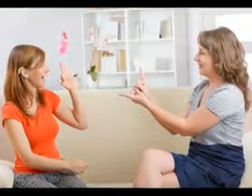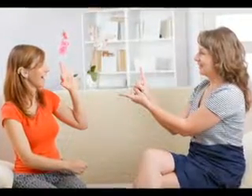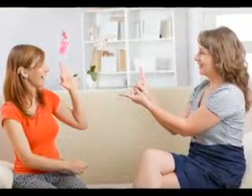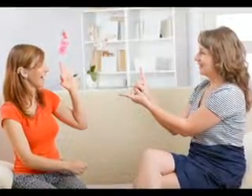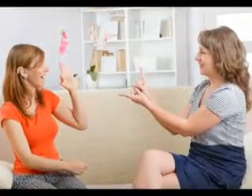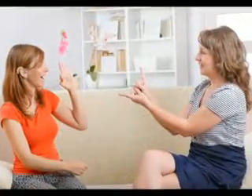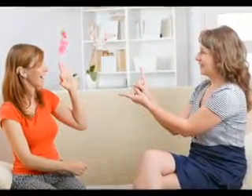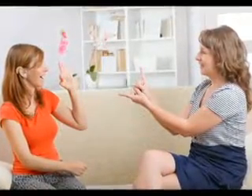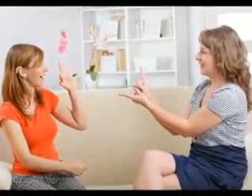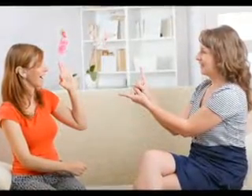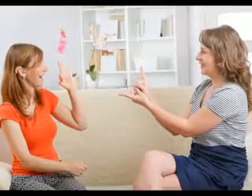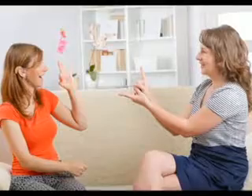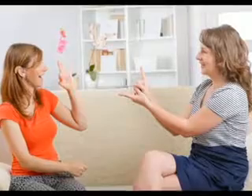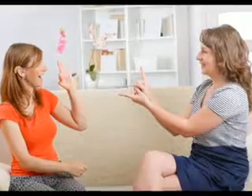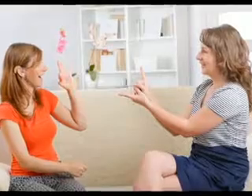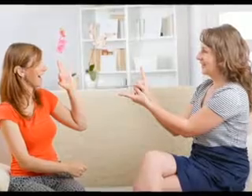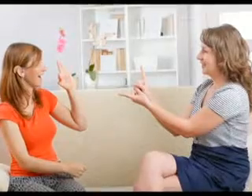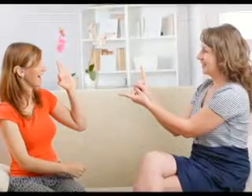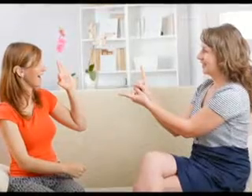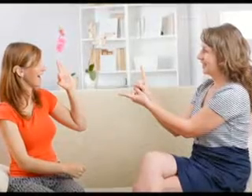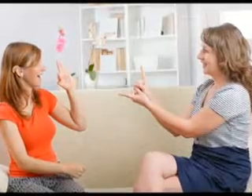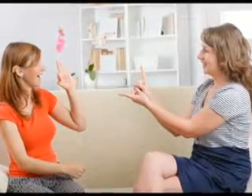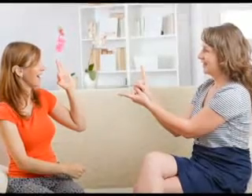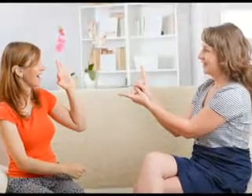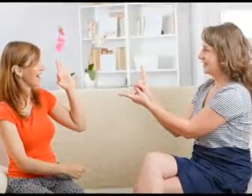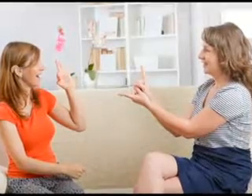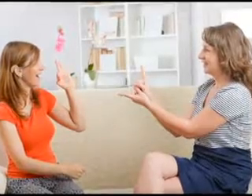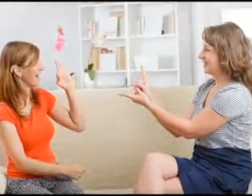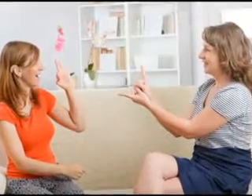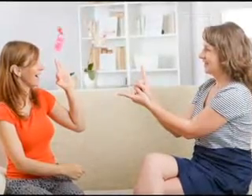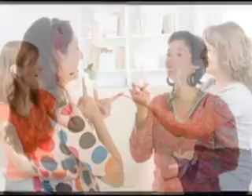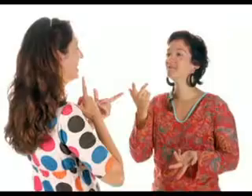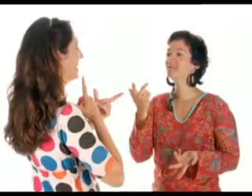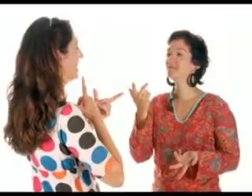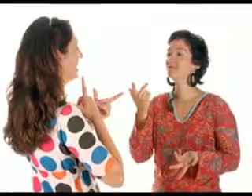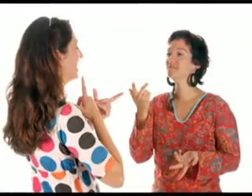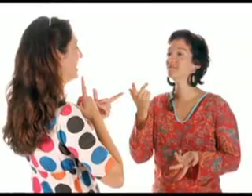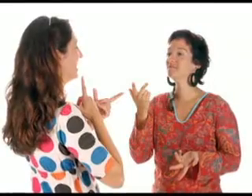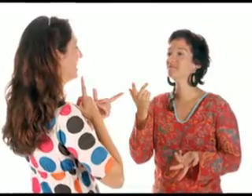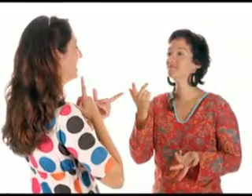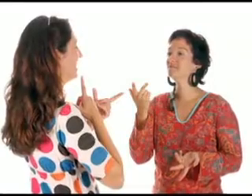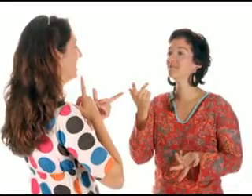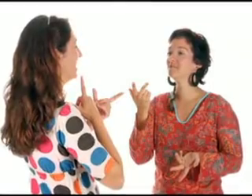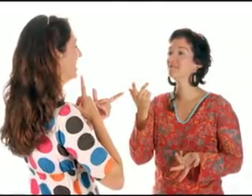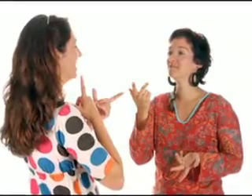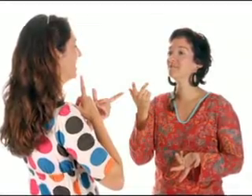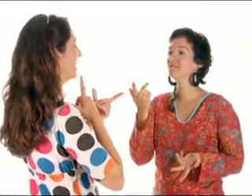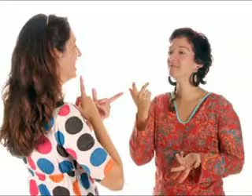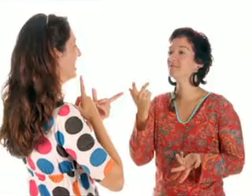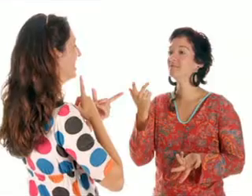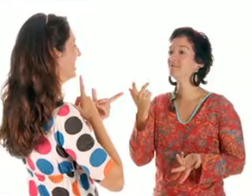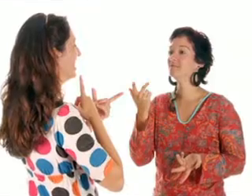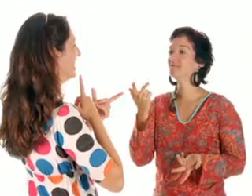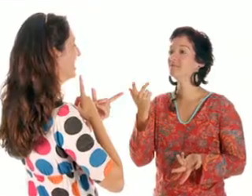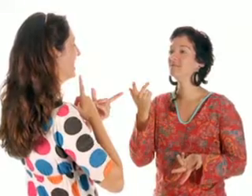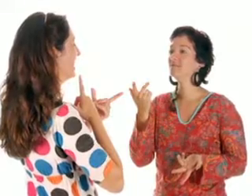se sente bem, você faz o próximo bem e, claro, entra na ideia de inclusão, que é o mais importante. Toda escola deve ter um intérprete de Libras?